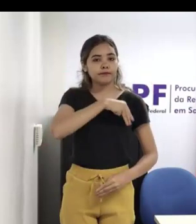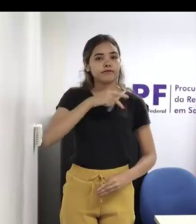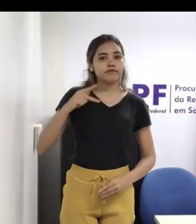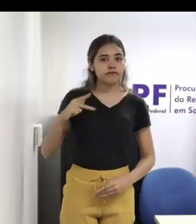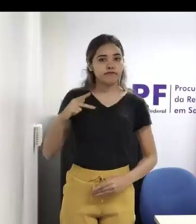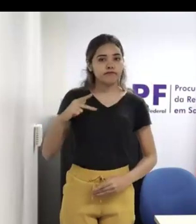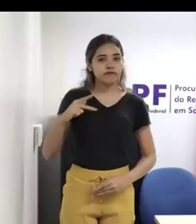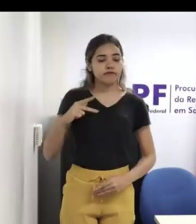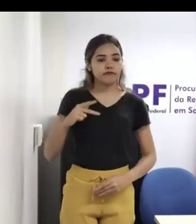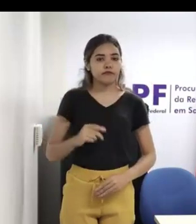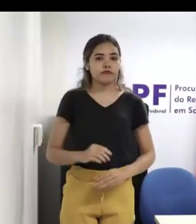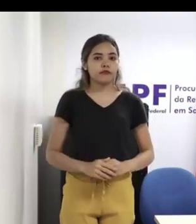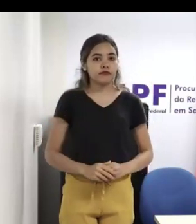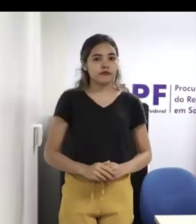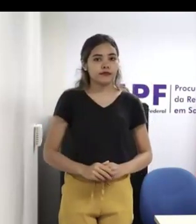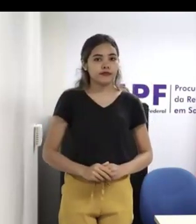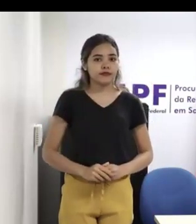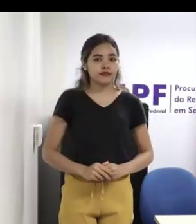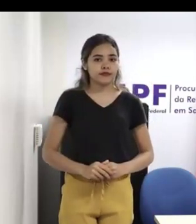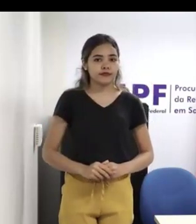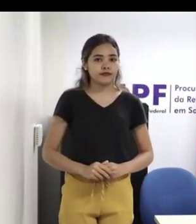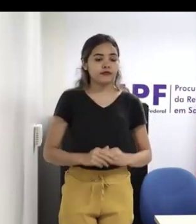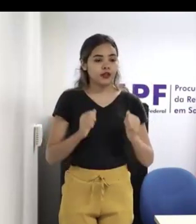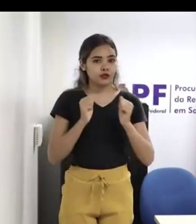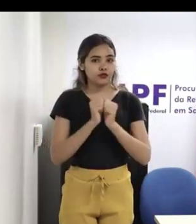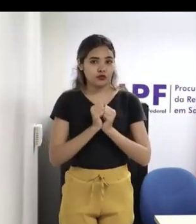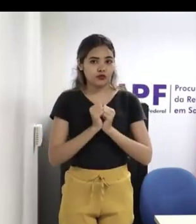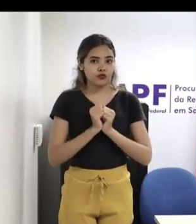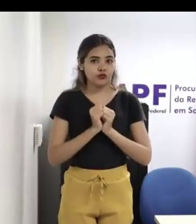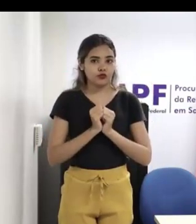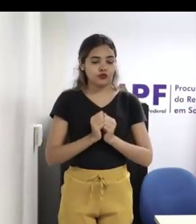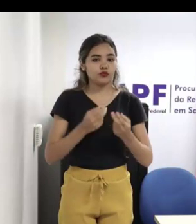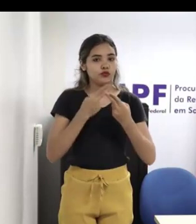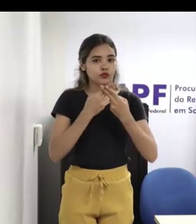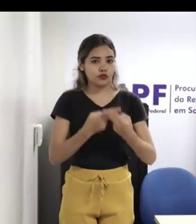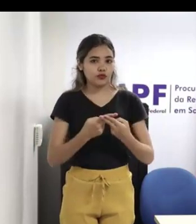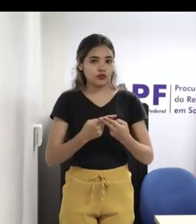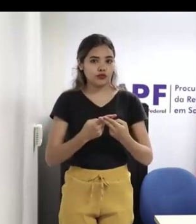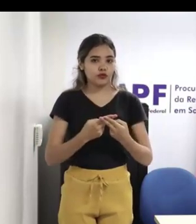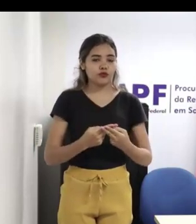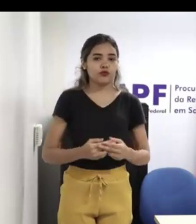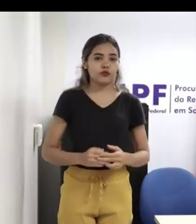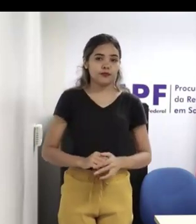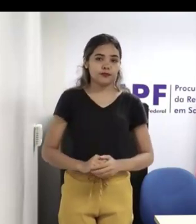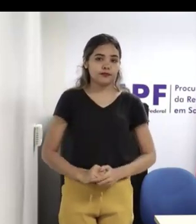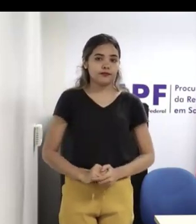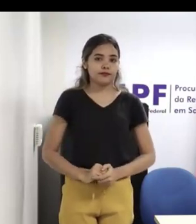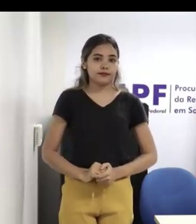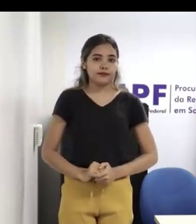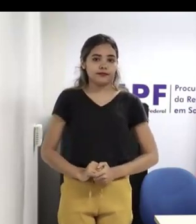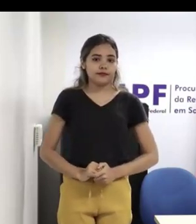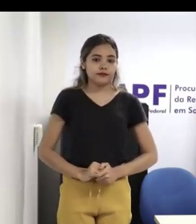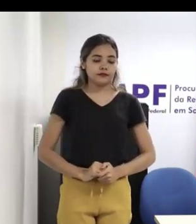infância pela Universidade Federal do oeste do Pará por meio do Instituto de Ciências da educação